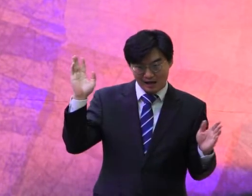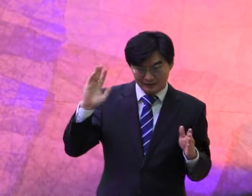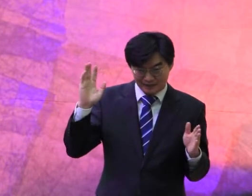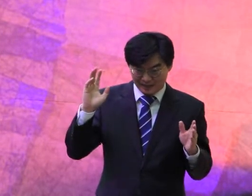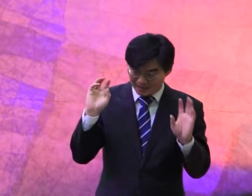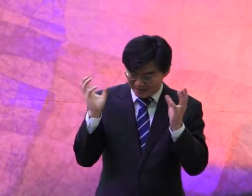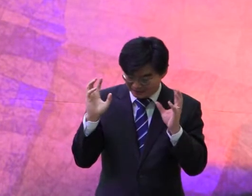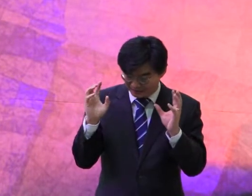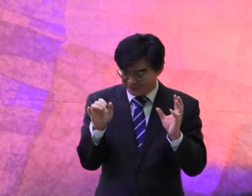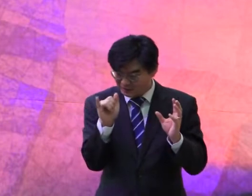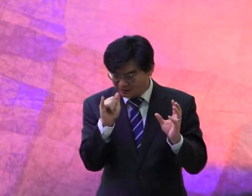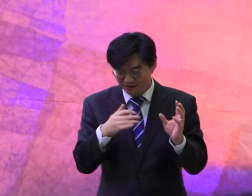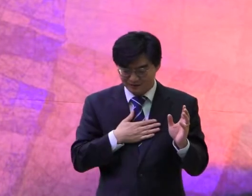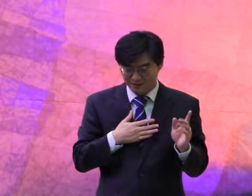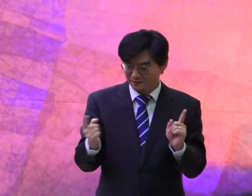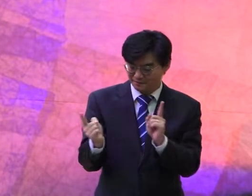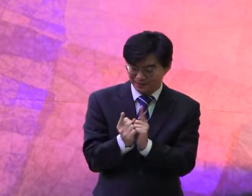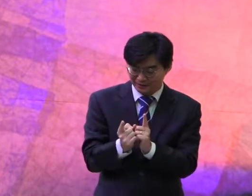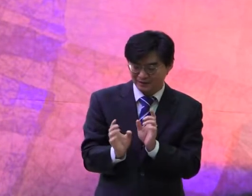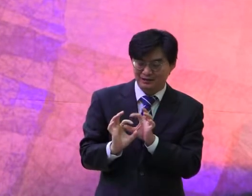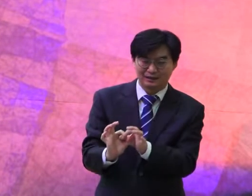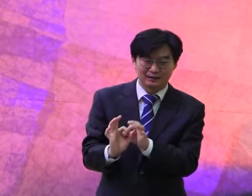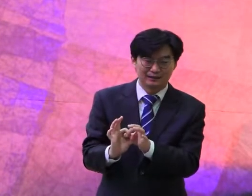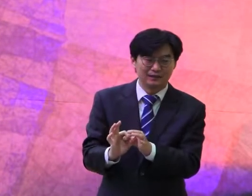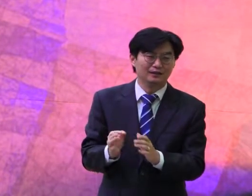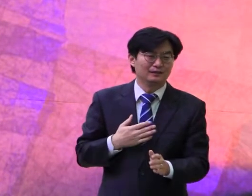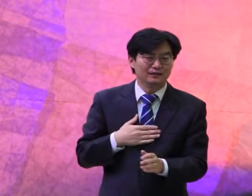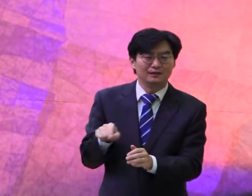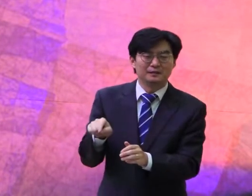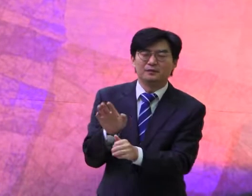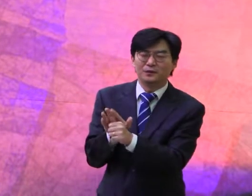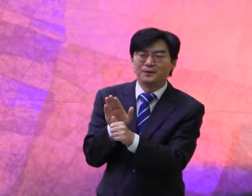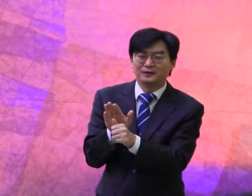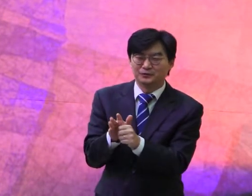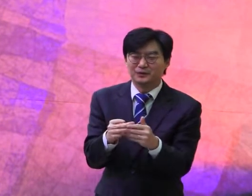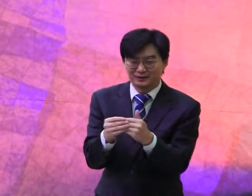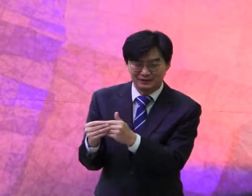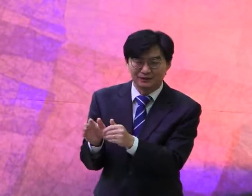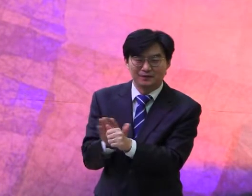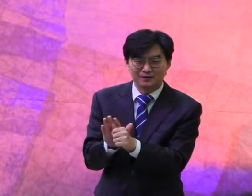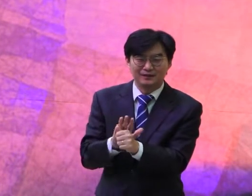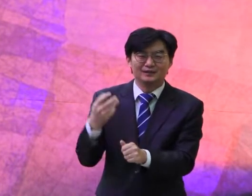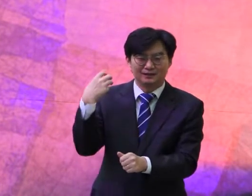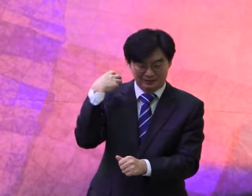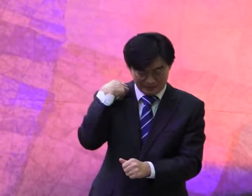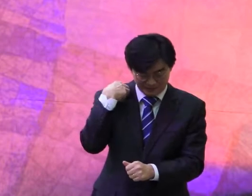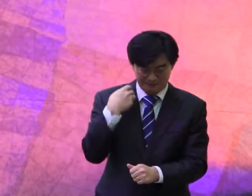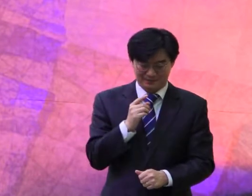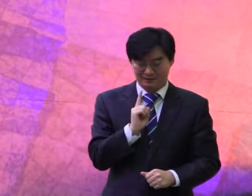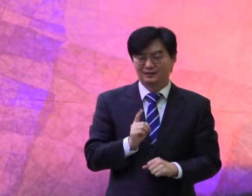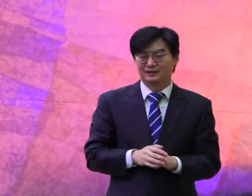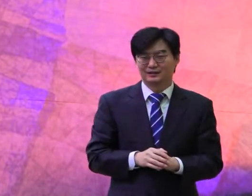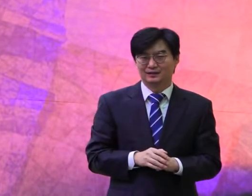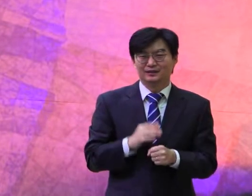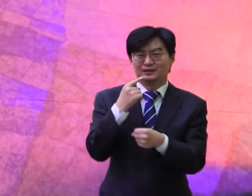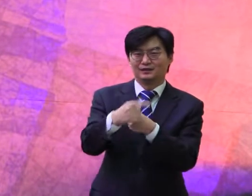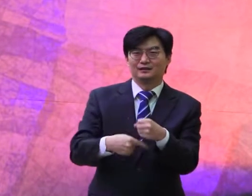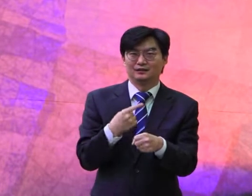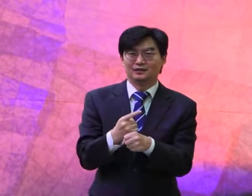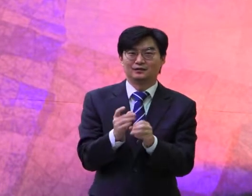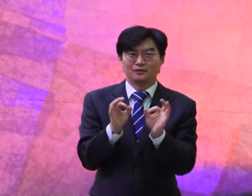좋겠습니다. 우리 교회의 다음 세대 이 어린아이, 학생, 청년 여러분이 품고 또 1년 동안 기도해